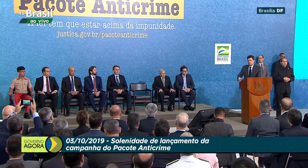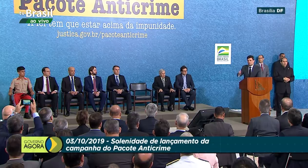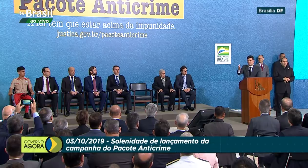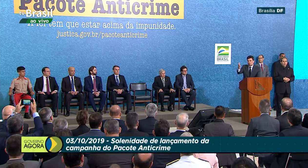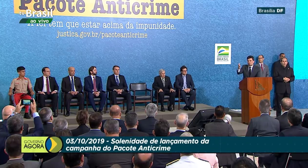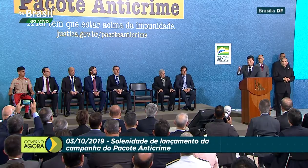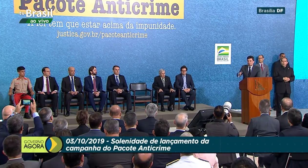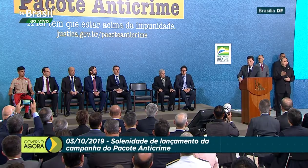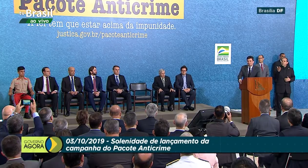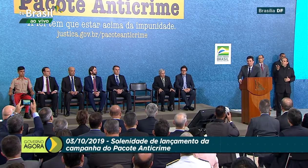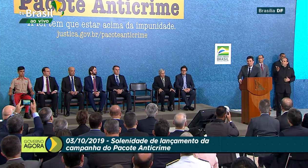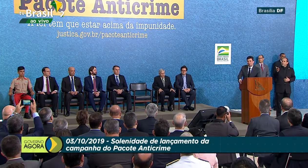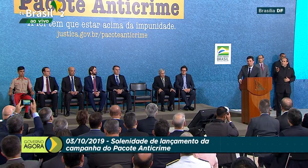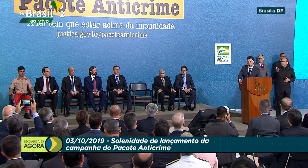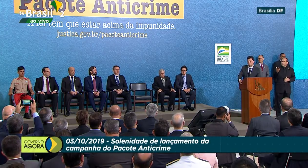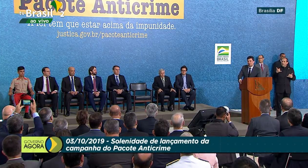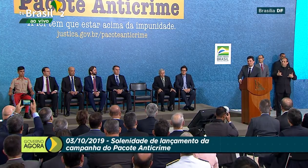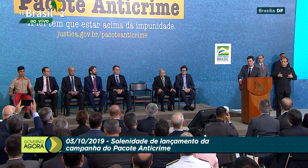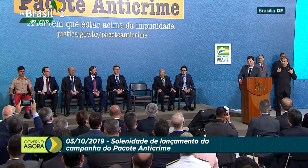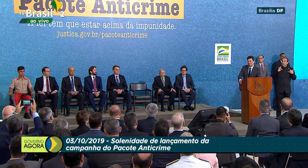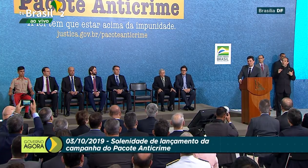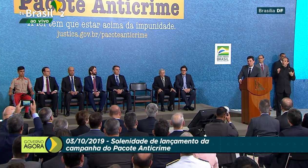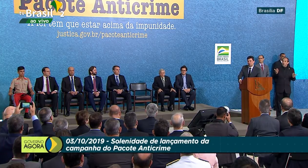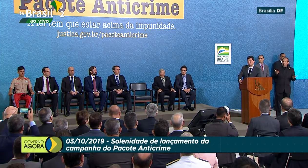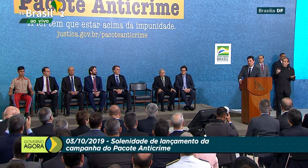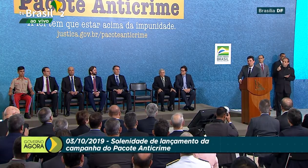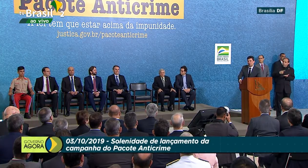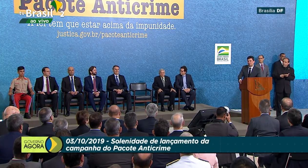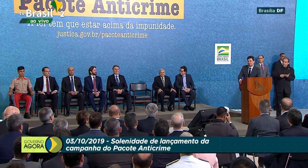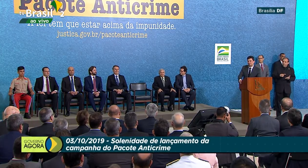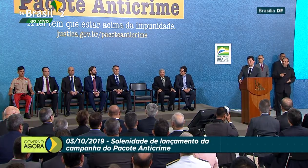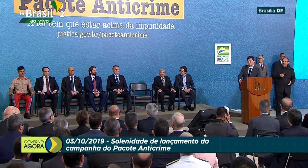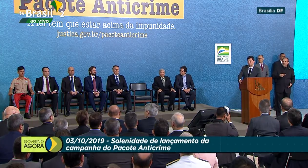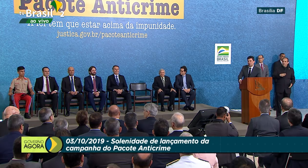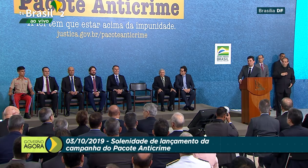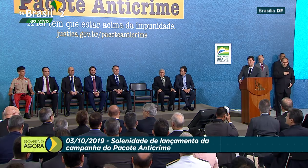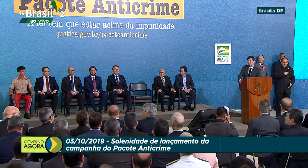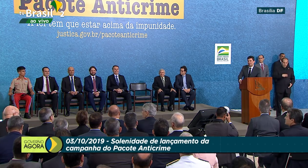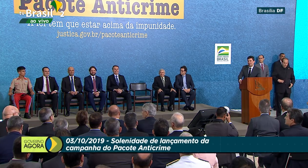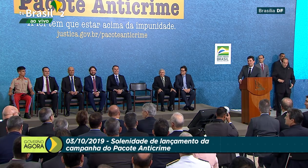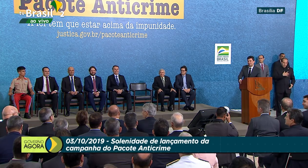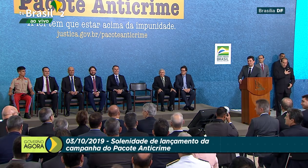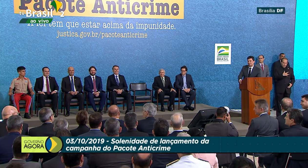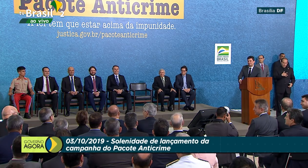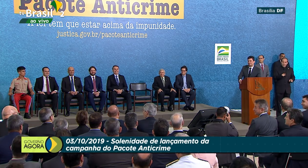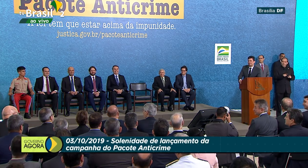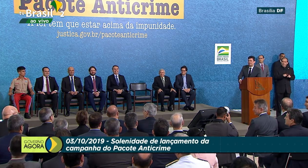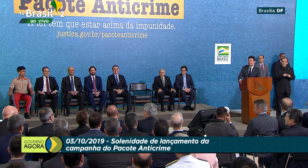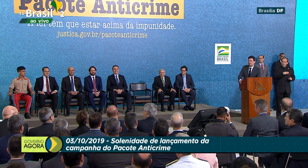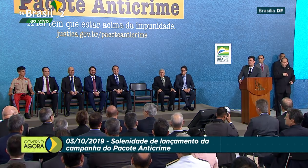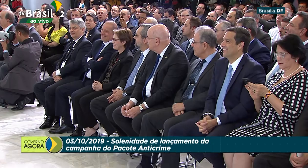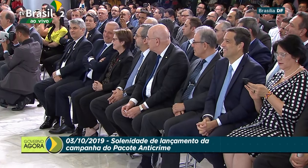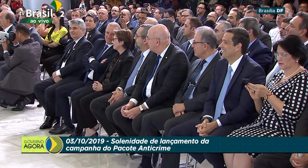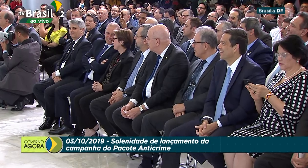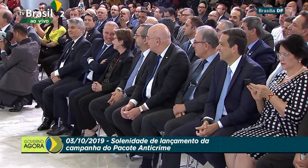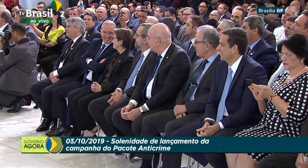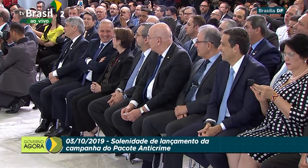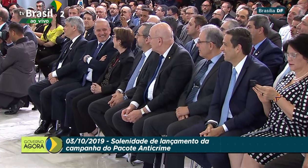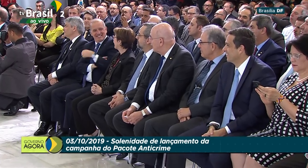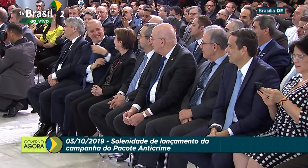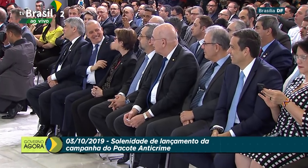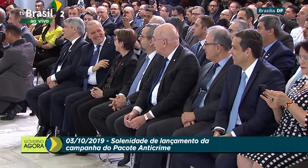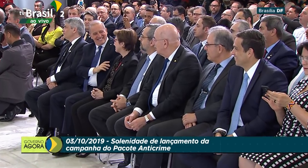o nosso aniversariante do dia, o ministro Onyx, ministro Maria Tereza,